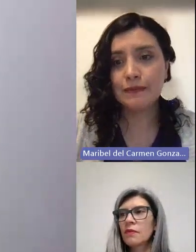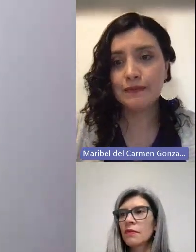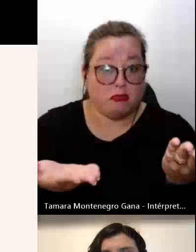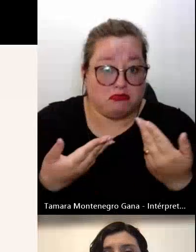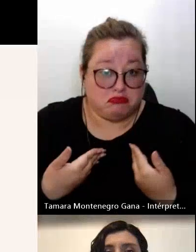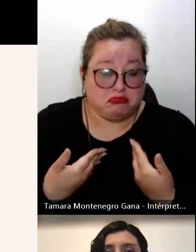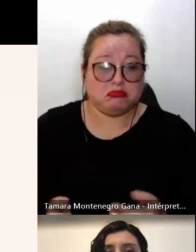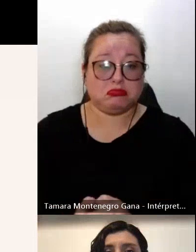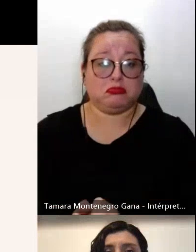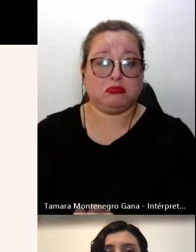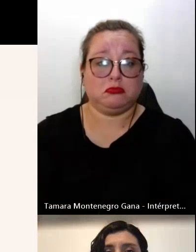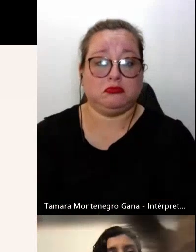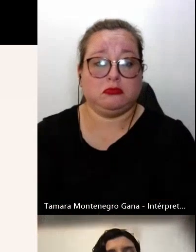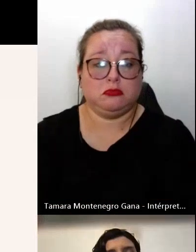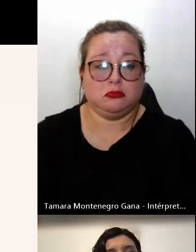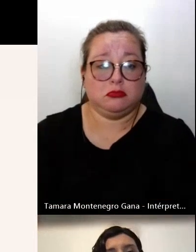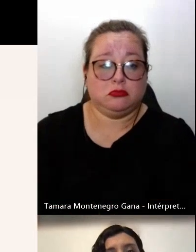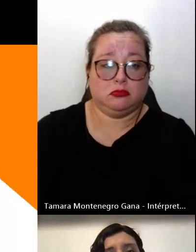hacer.